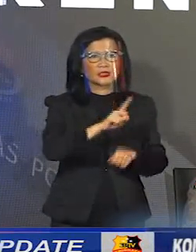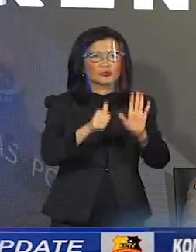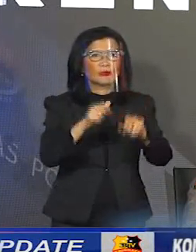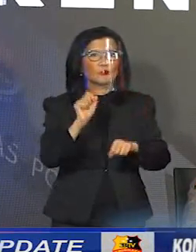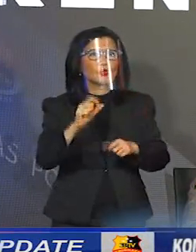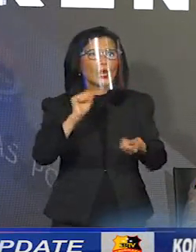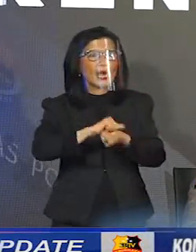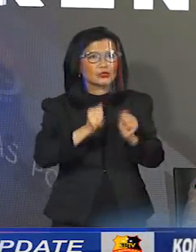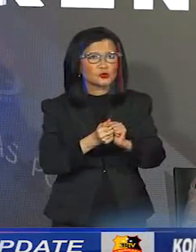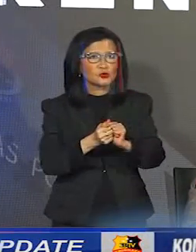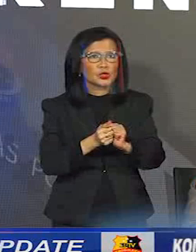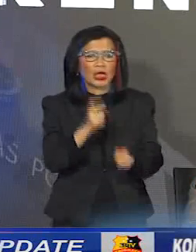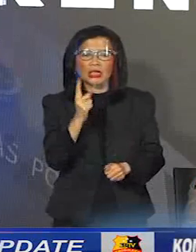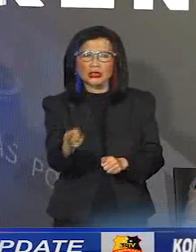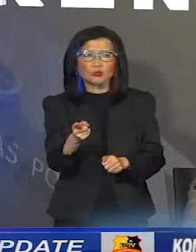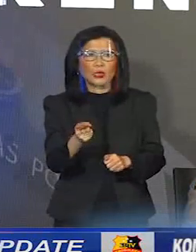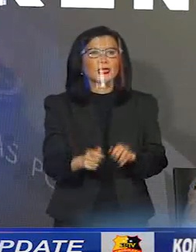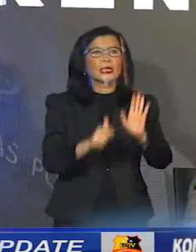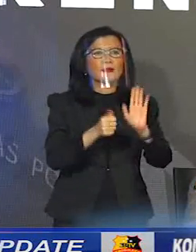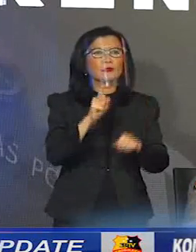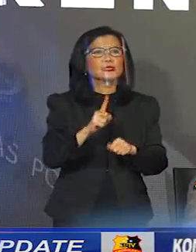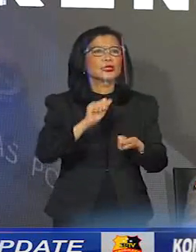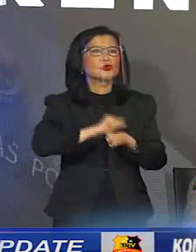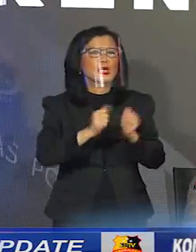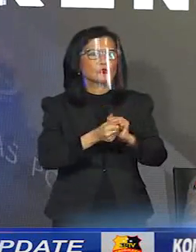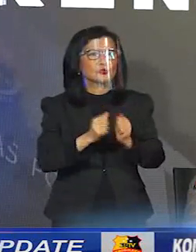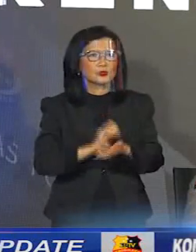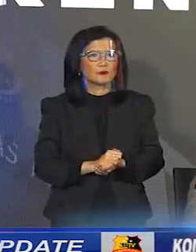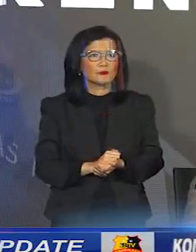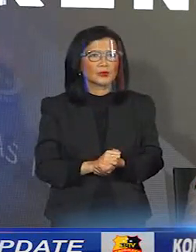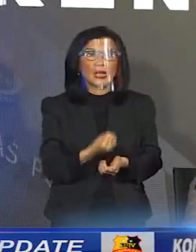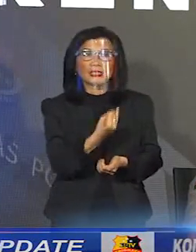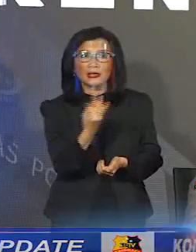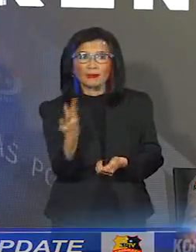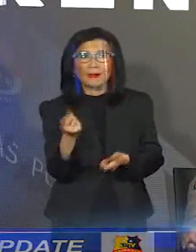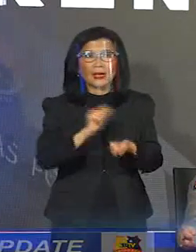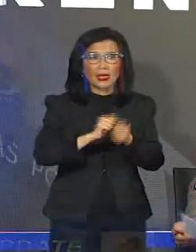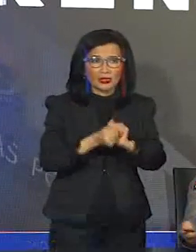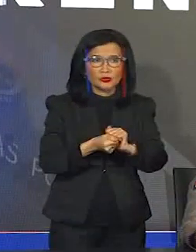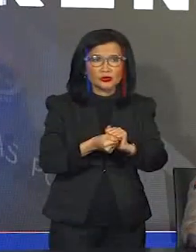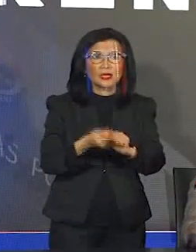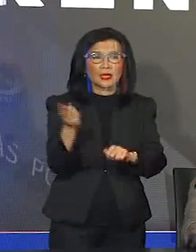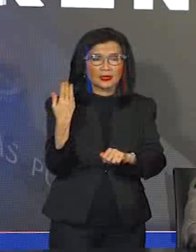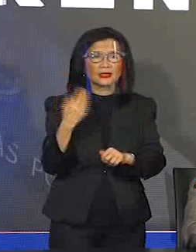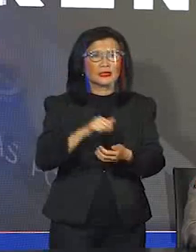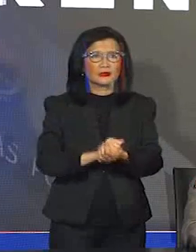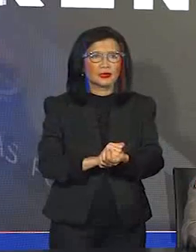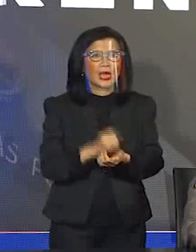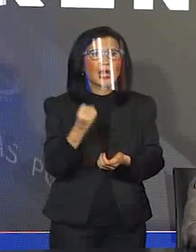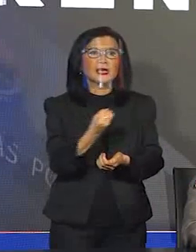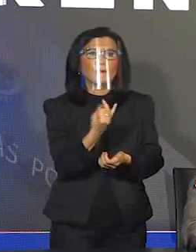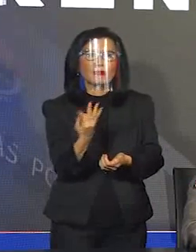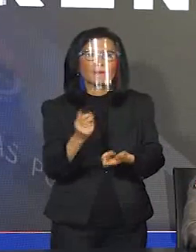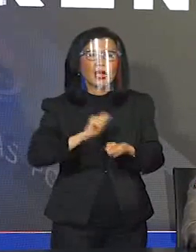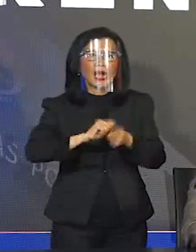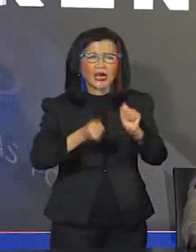dan teguran 61 kejadian. Dari beberapa kasus tersebut, ada beberapa